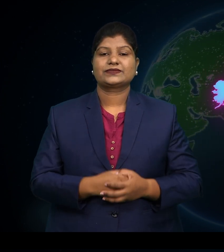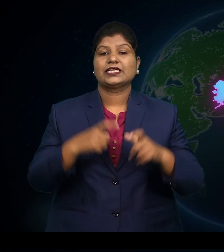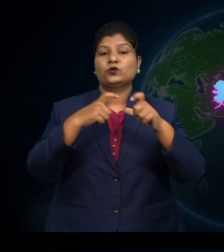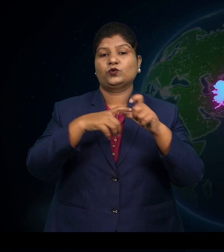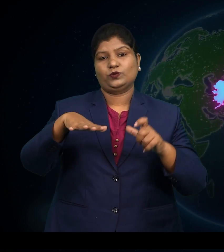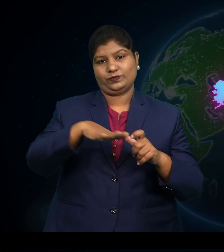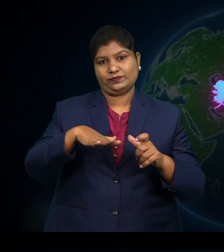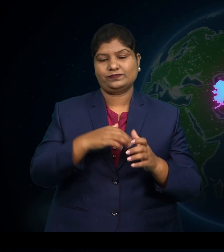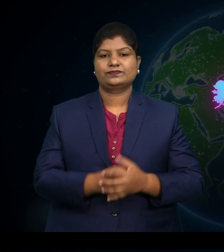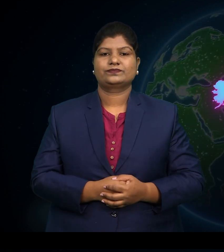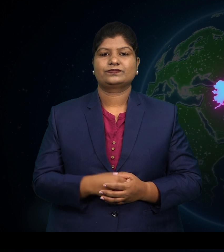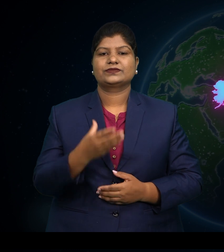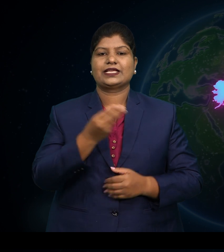యూరప్, ఆస్ట్రేలియా.